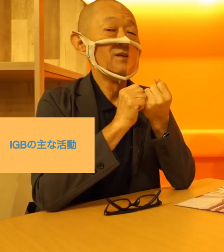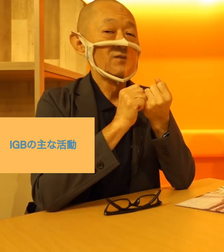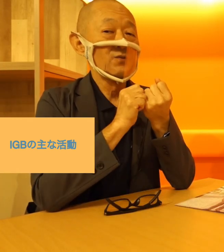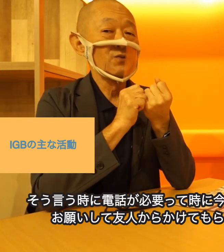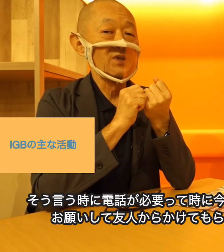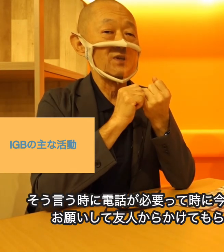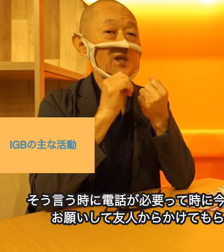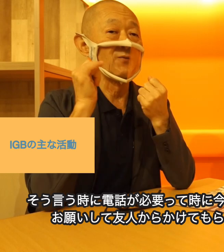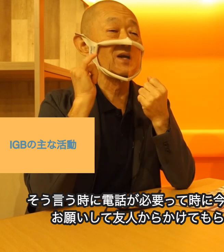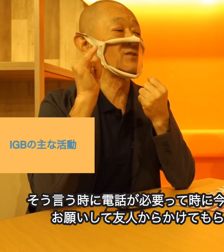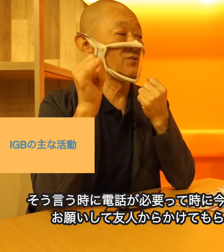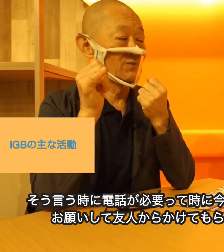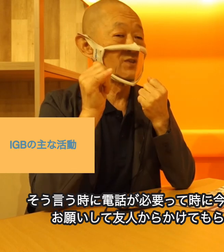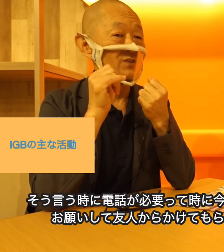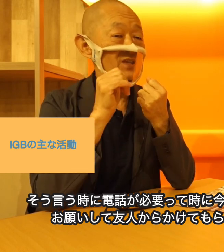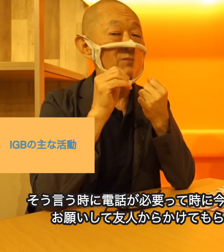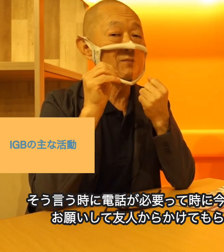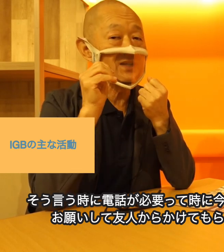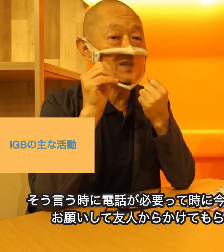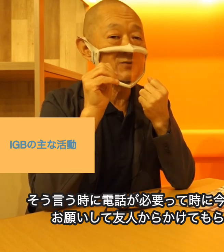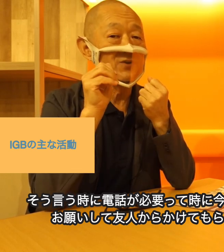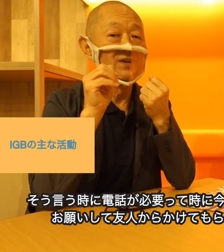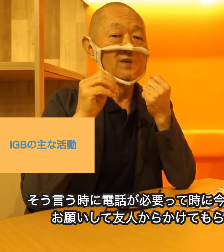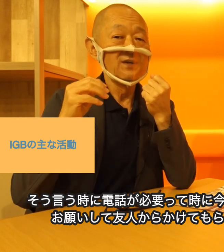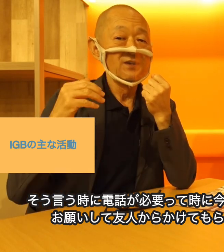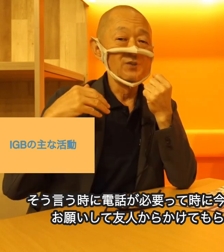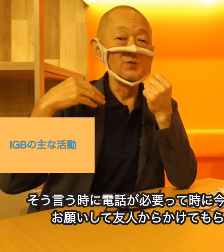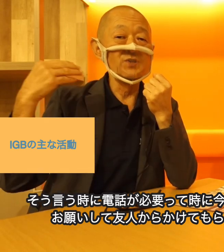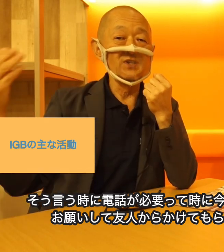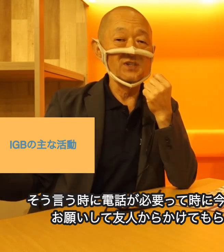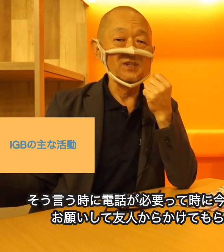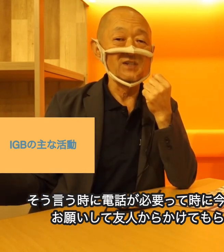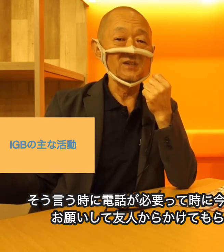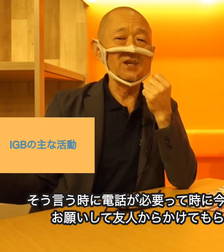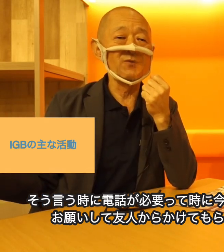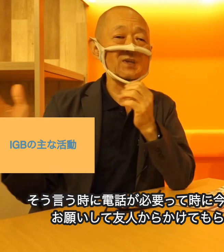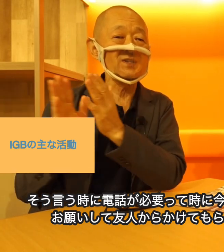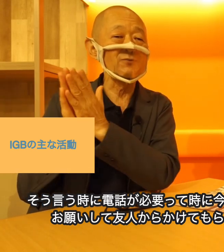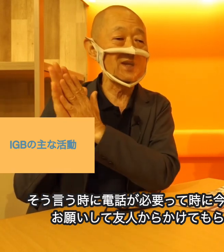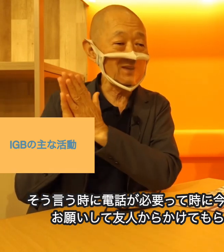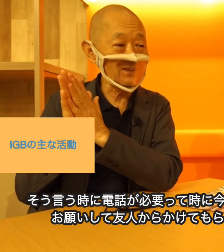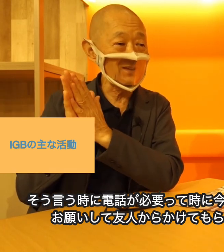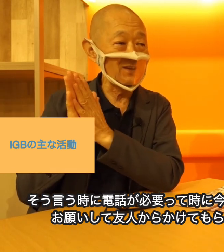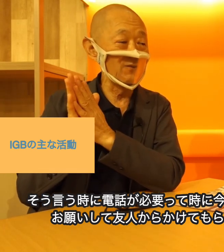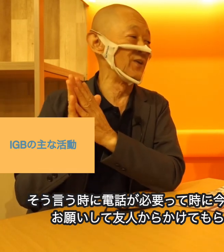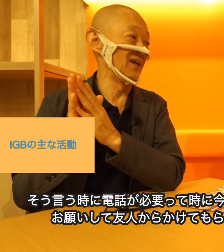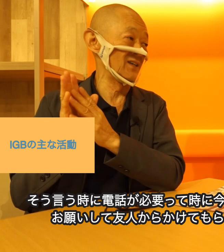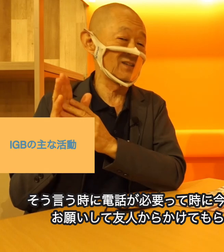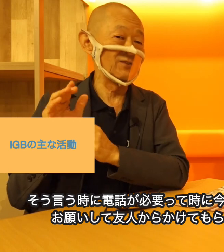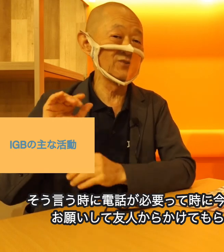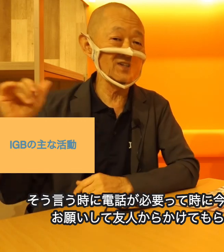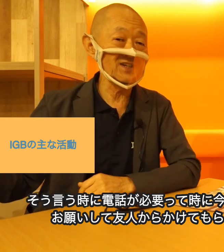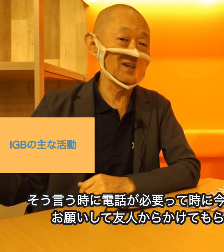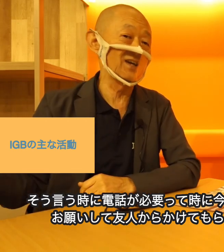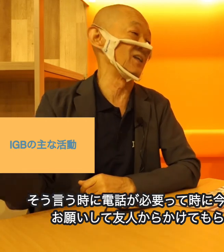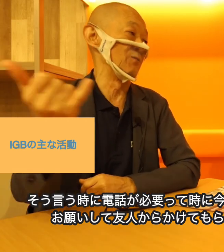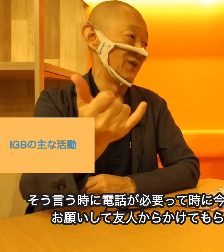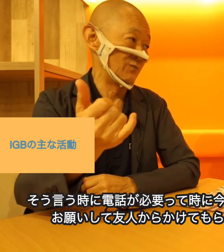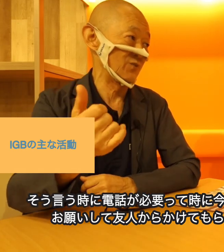そういう時に電話が必要っていう時、今までだと友人に電話してくれってお願いして友人からかけてもらうとか